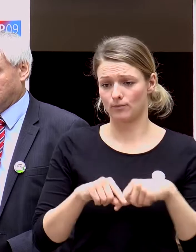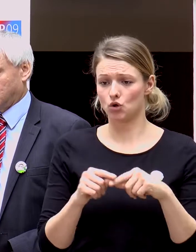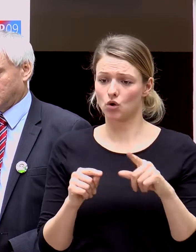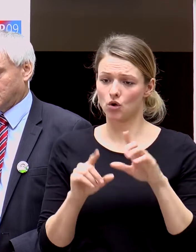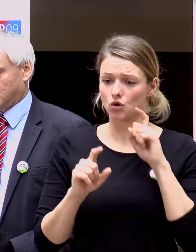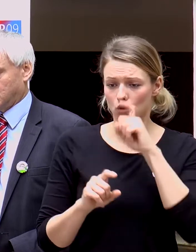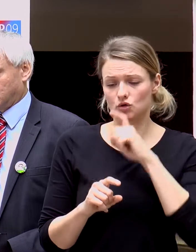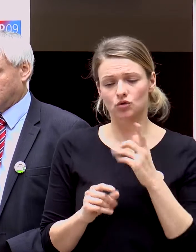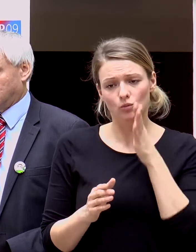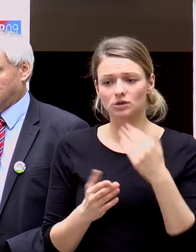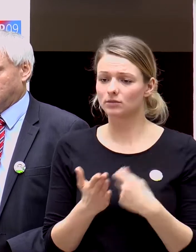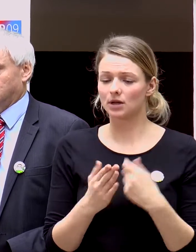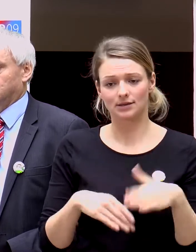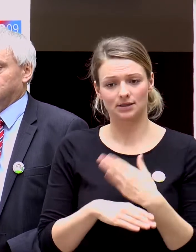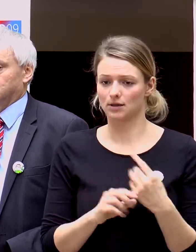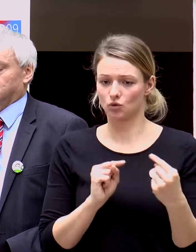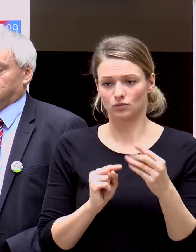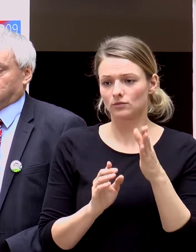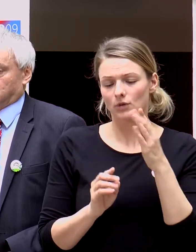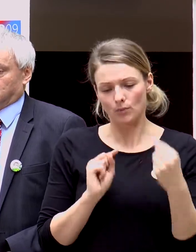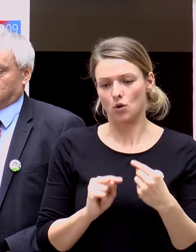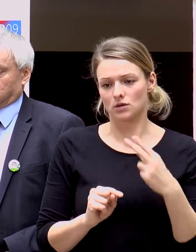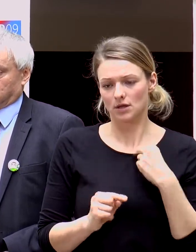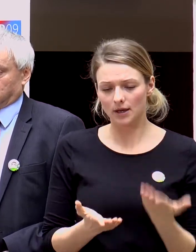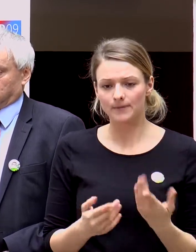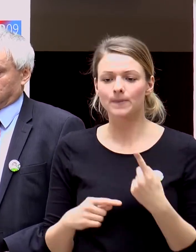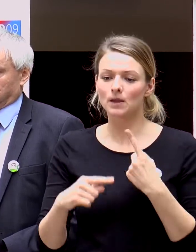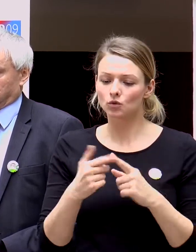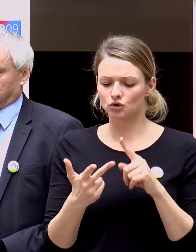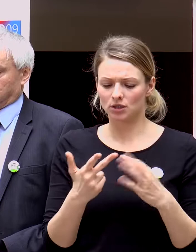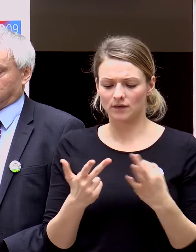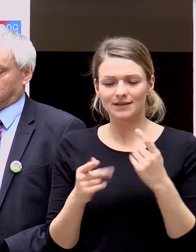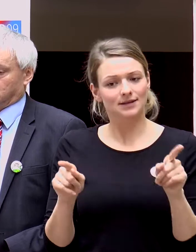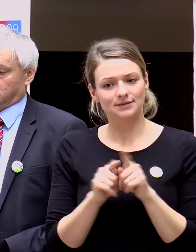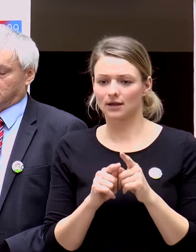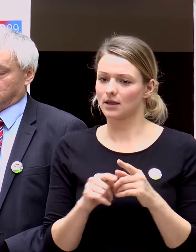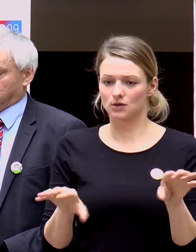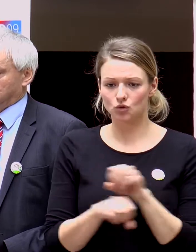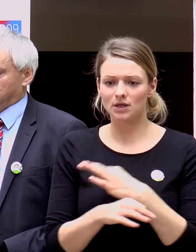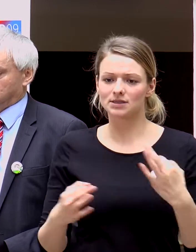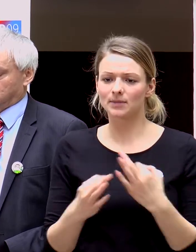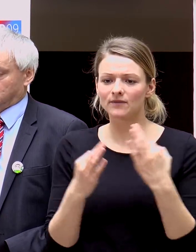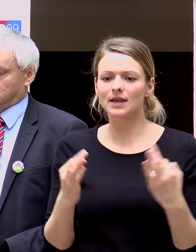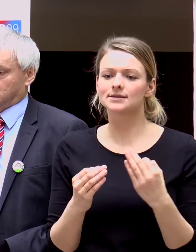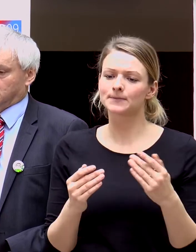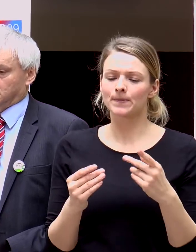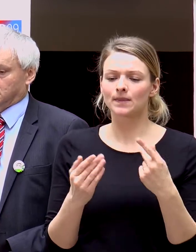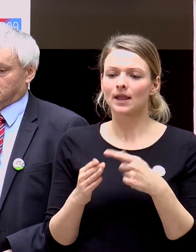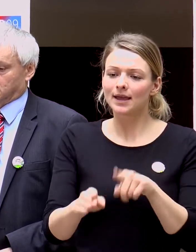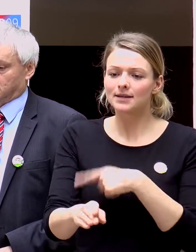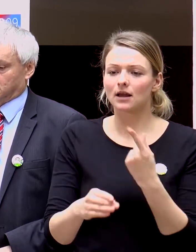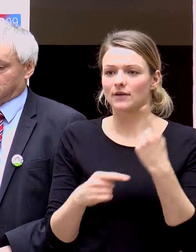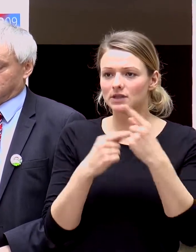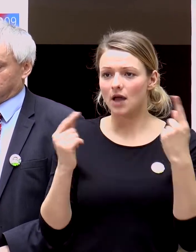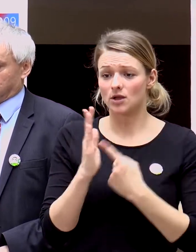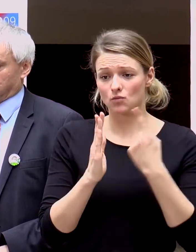život. No a samozřejmě také nesouhlasíme s prolomením délky povinného vzdělávání směrem